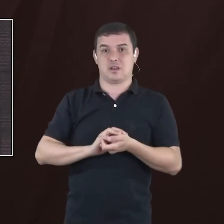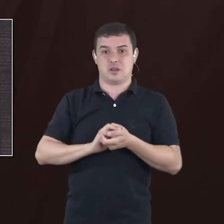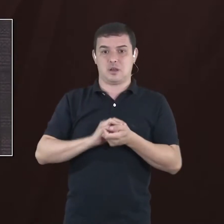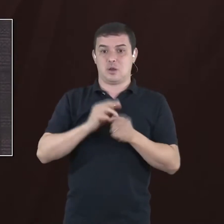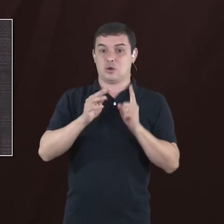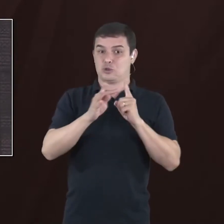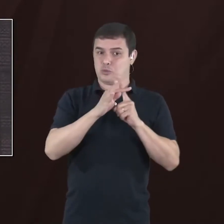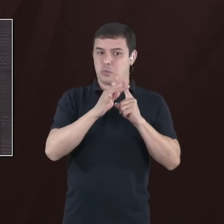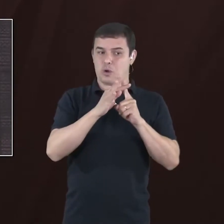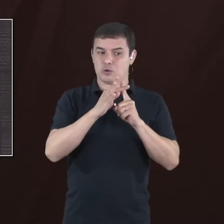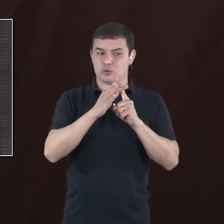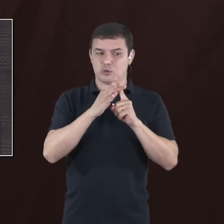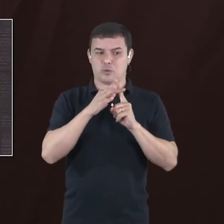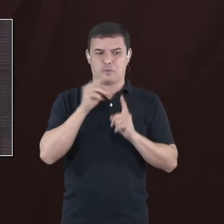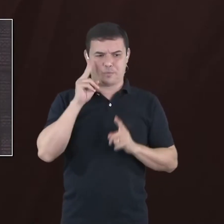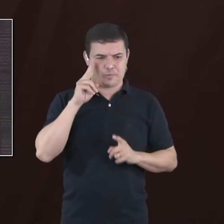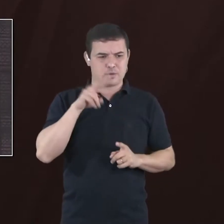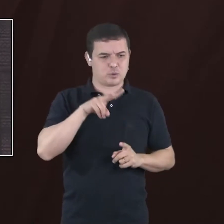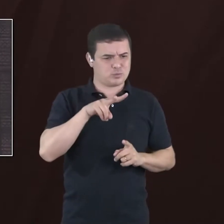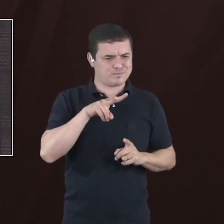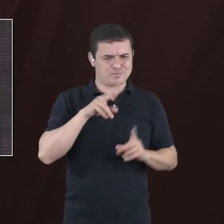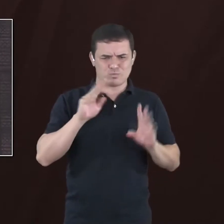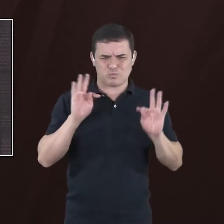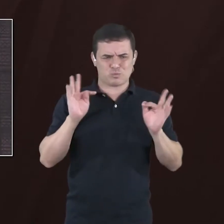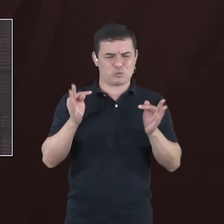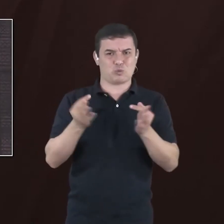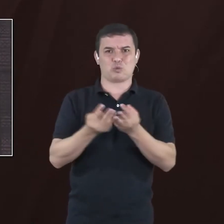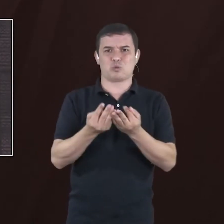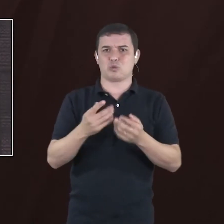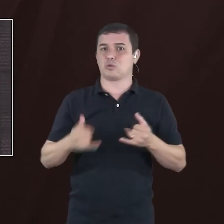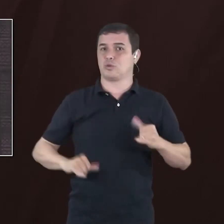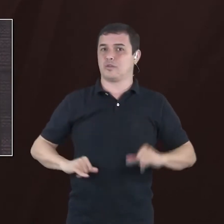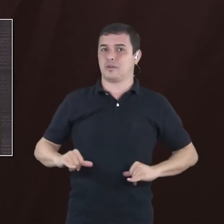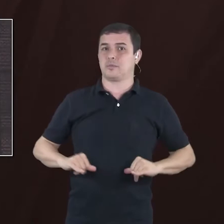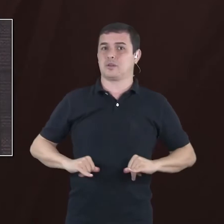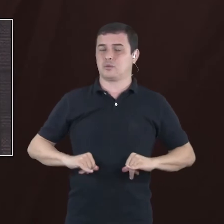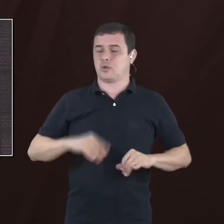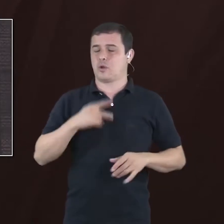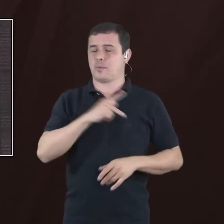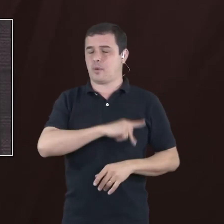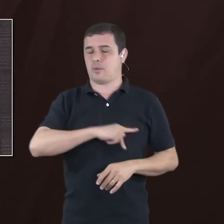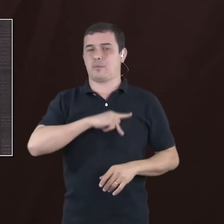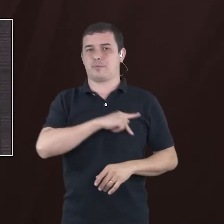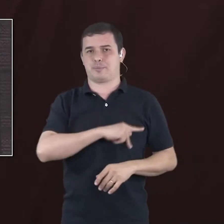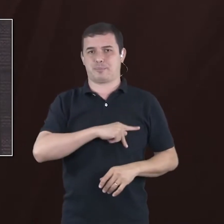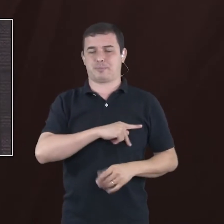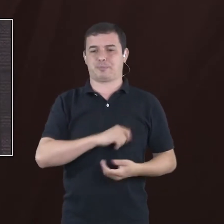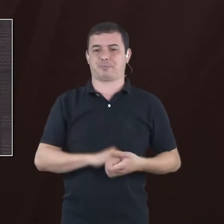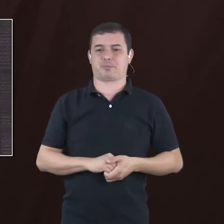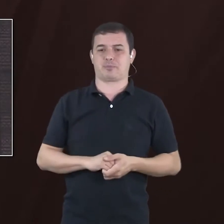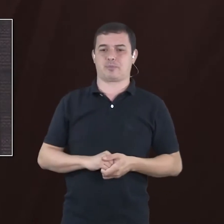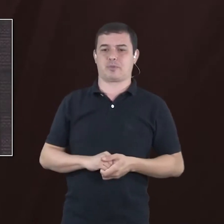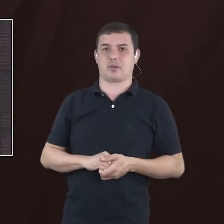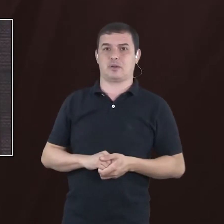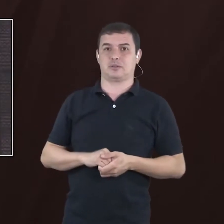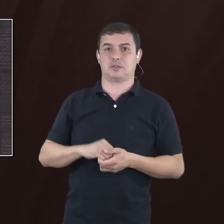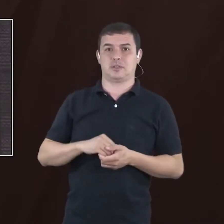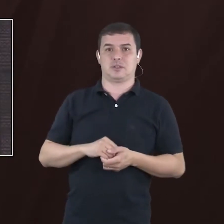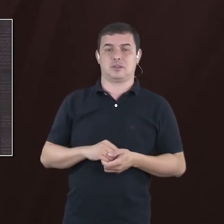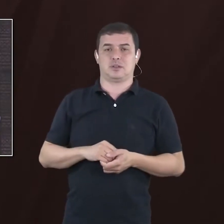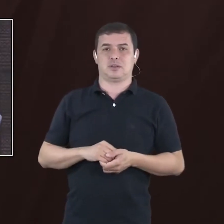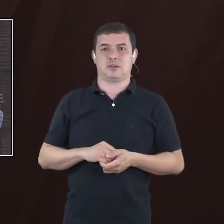lá na Galácia, certo? E foi para Derbe, e na volta Derbe,